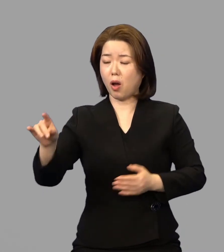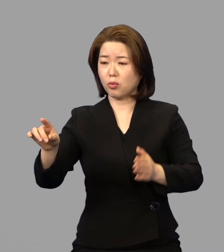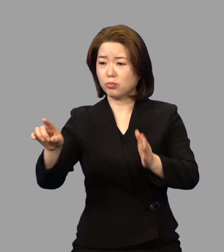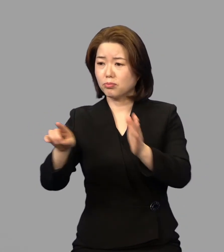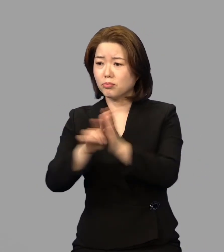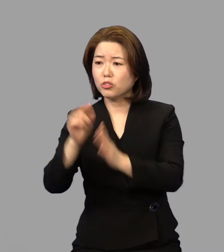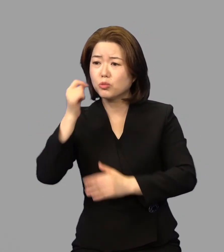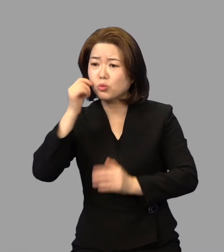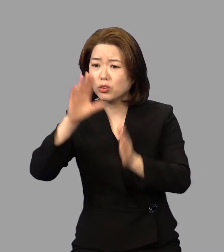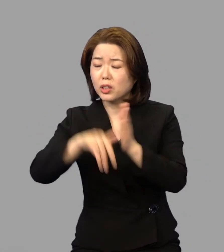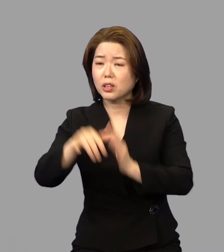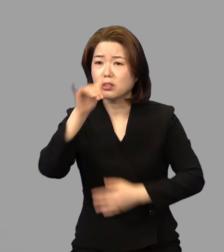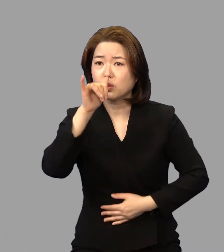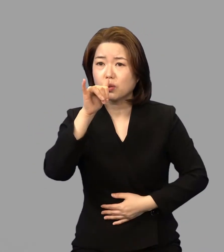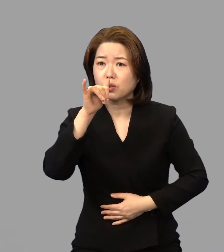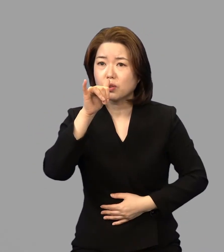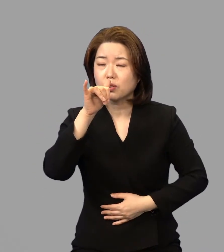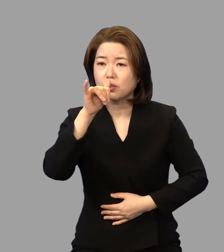때도 있어.